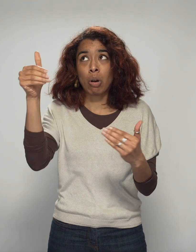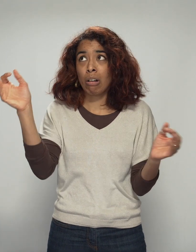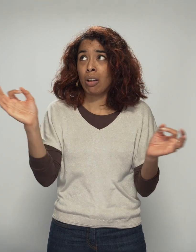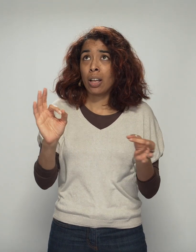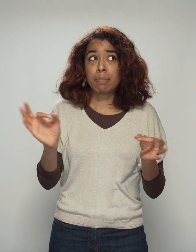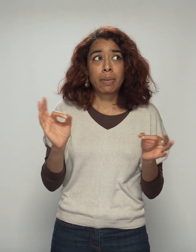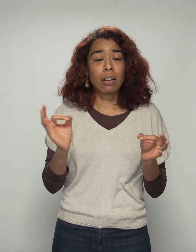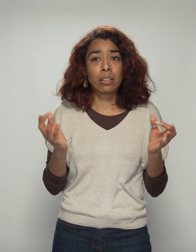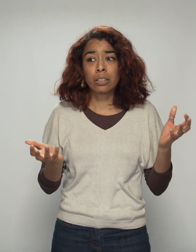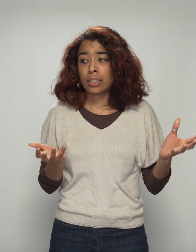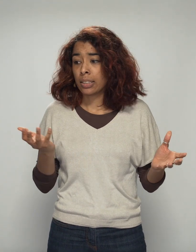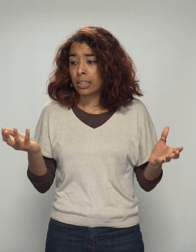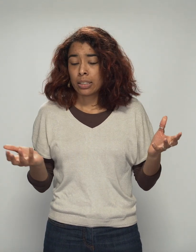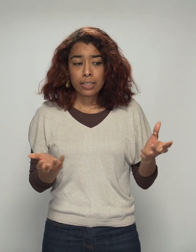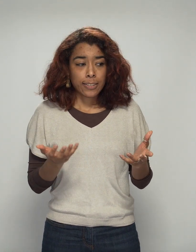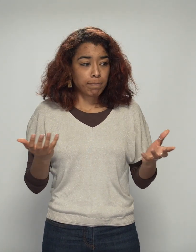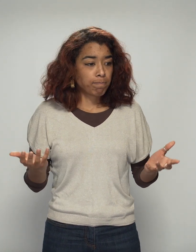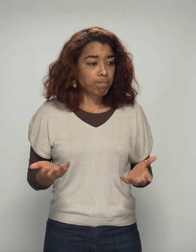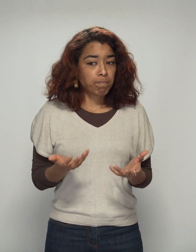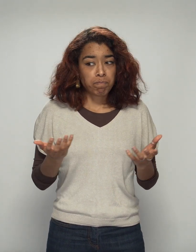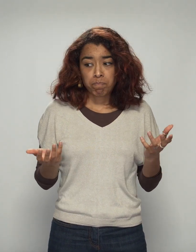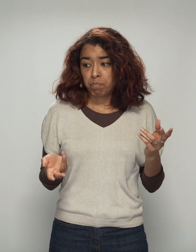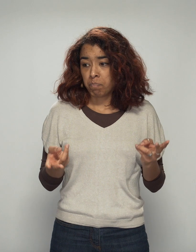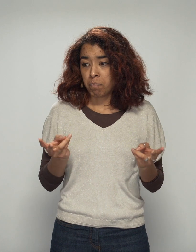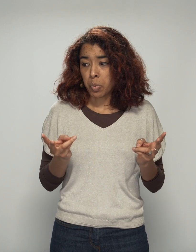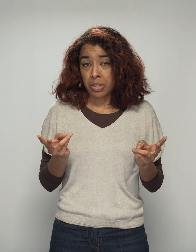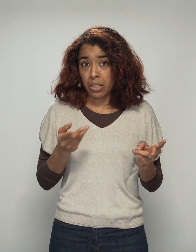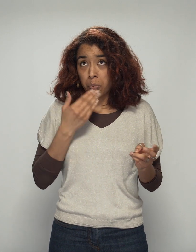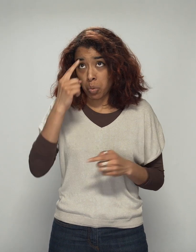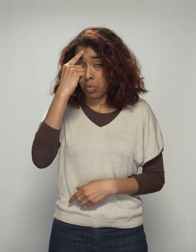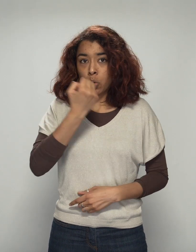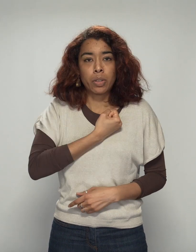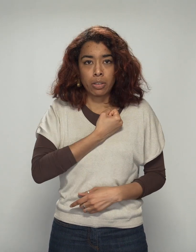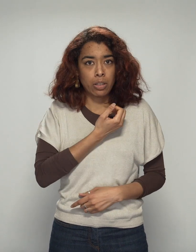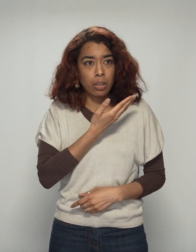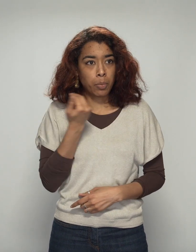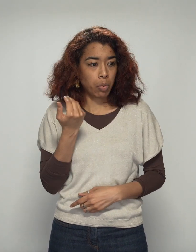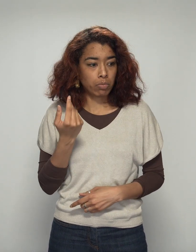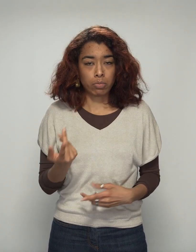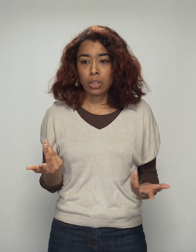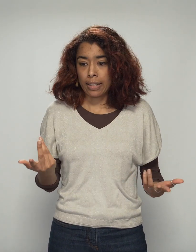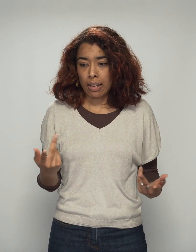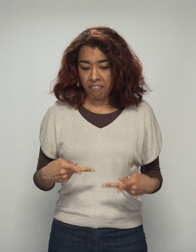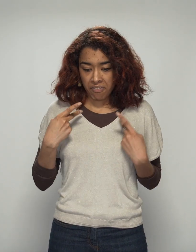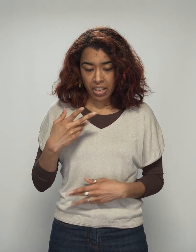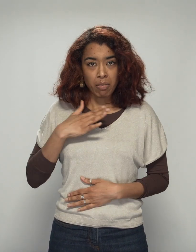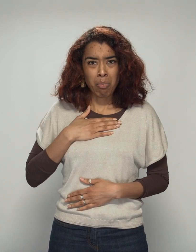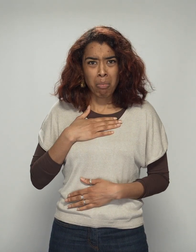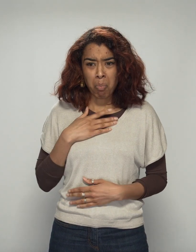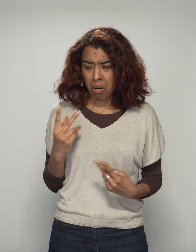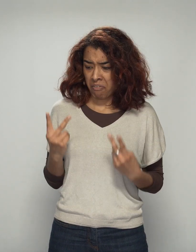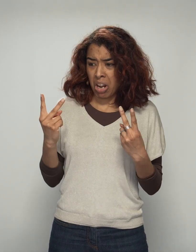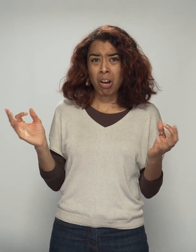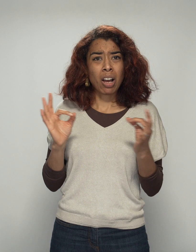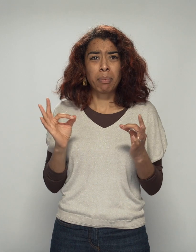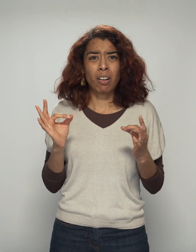aucun espoir sur cette terre et que je devais plutôt me suicider en fait, que ma vie en tout